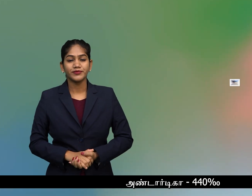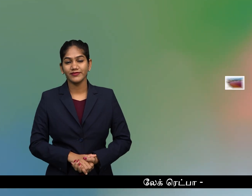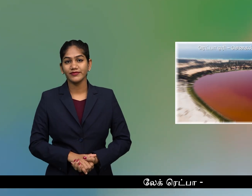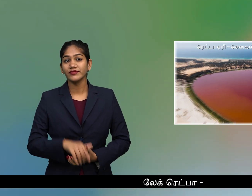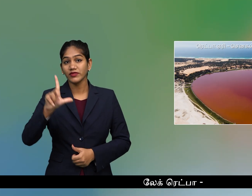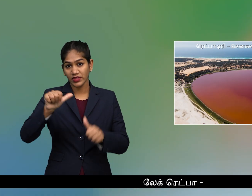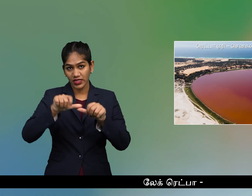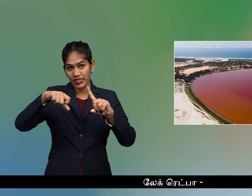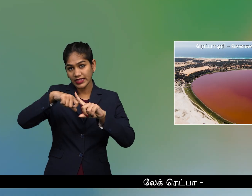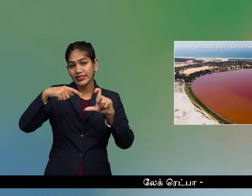ரெட் பா ஏரி,